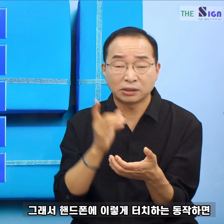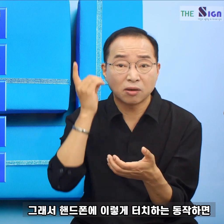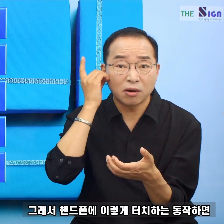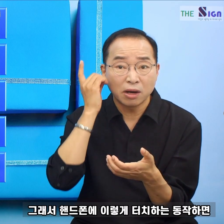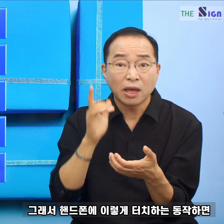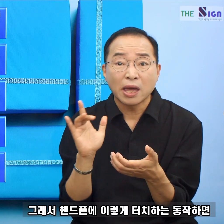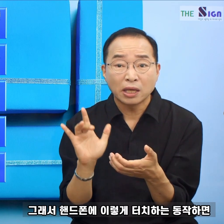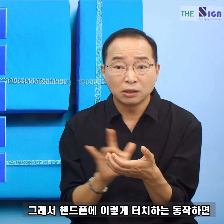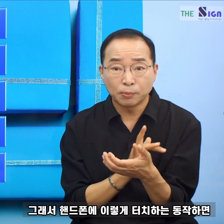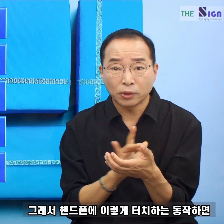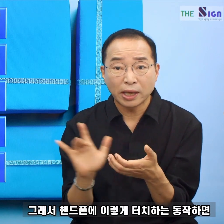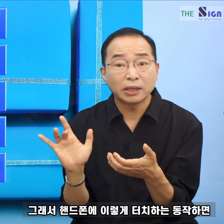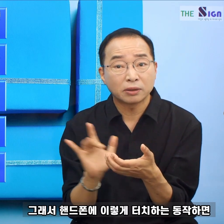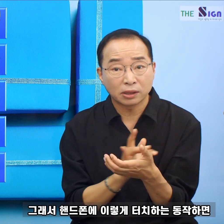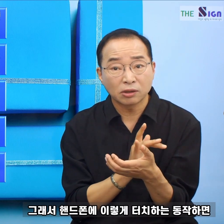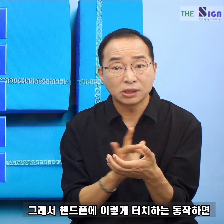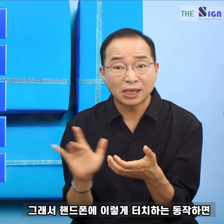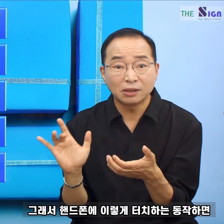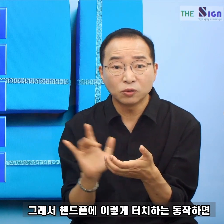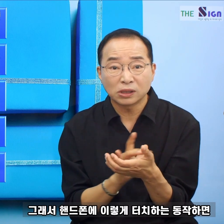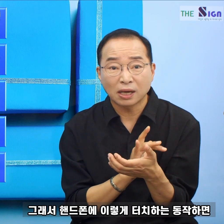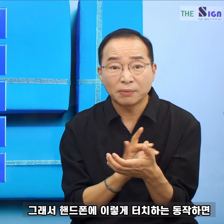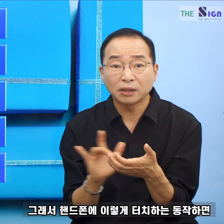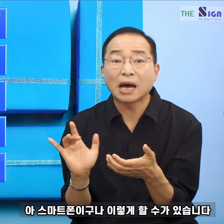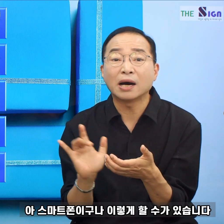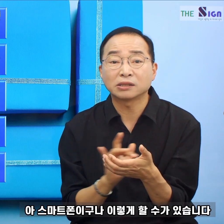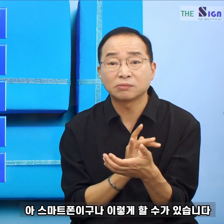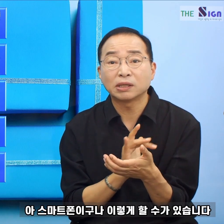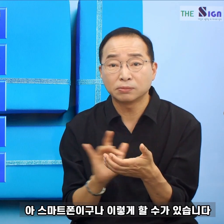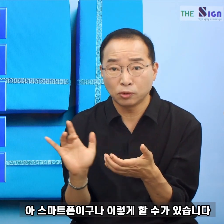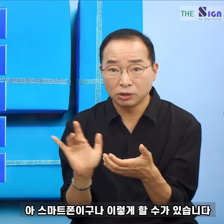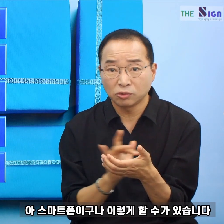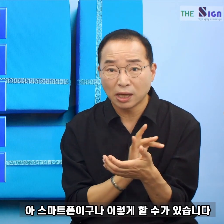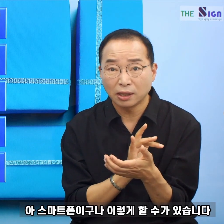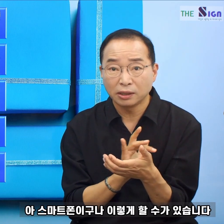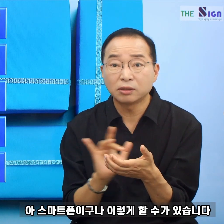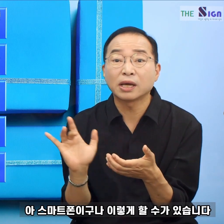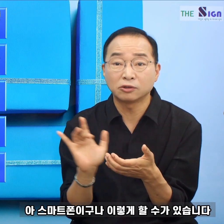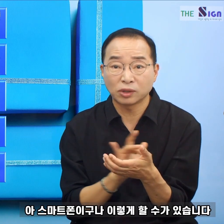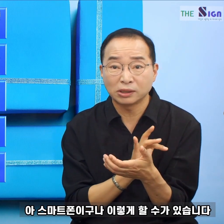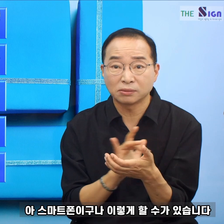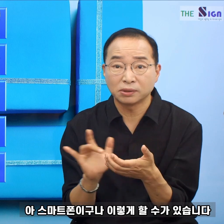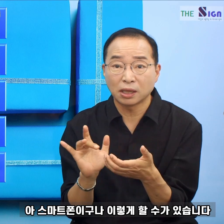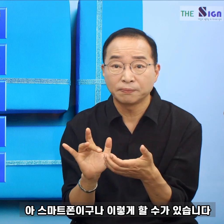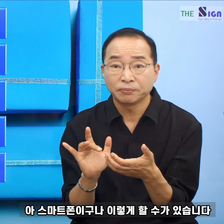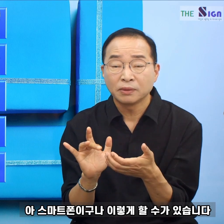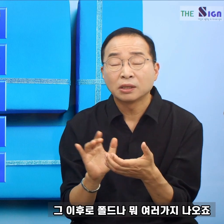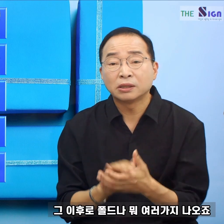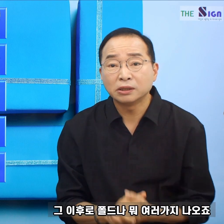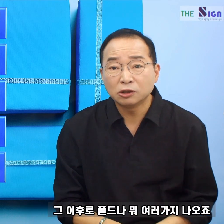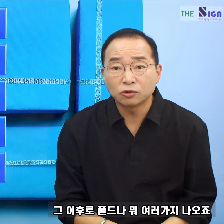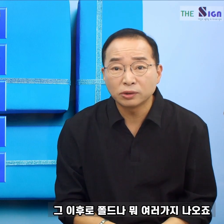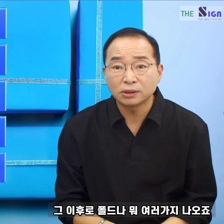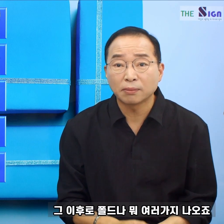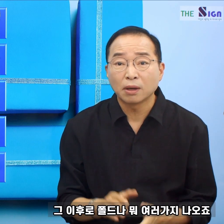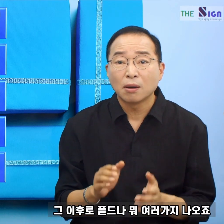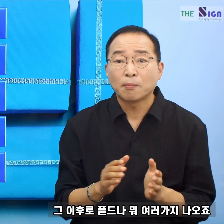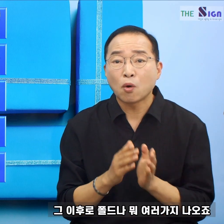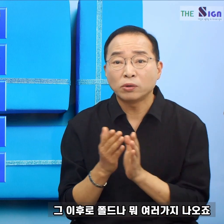그래서 핸드폰에 이렇게 터치하는 동작하면 스마트폰이구나 이렇게 할 수가 있습니다. 그 이후로 이제